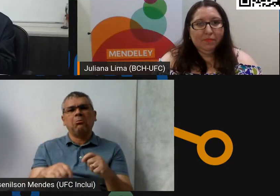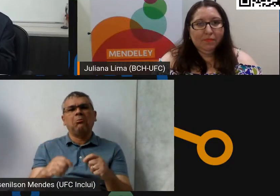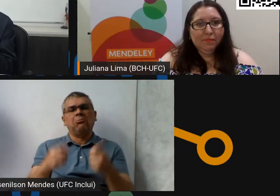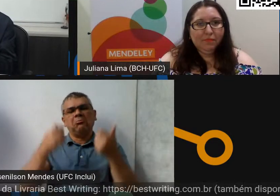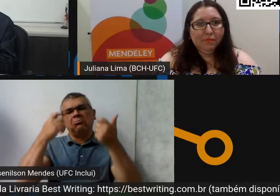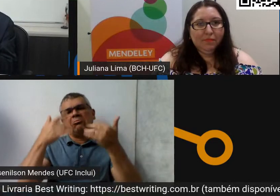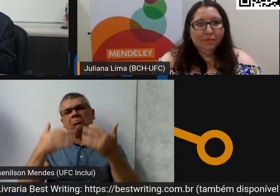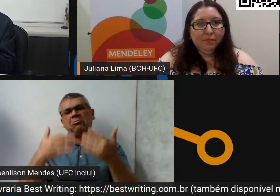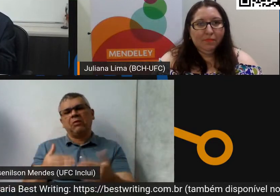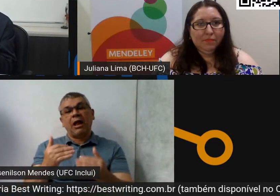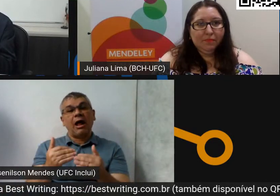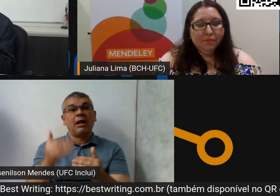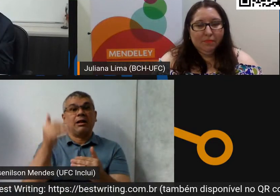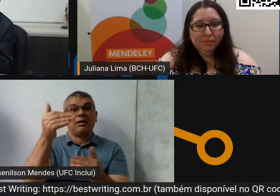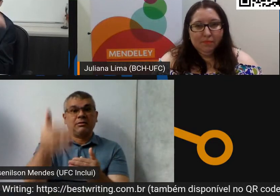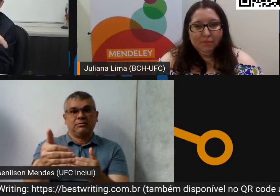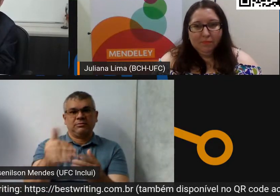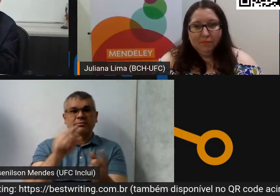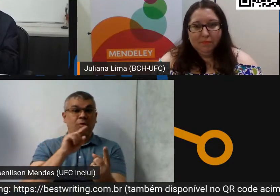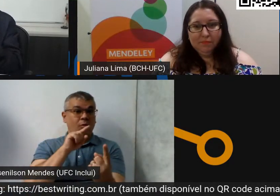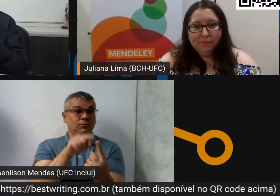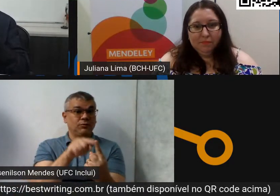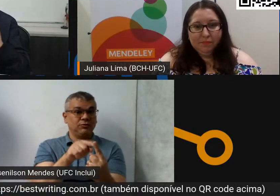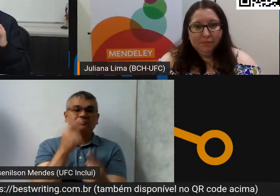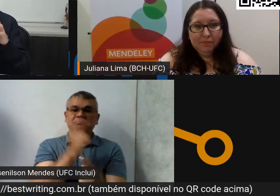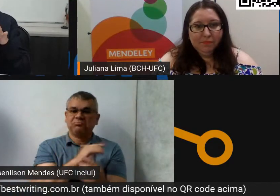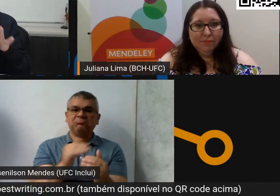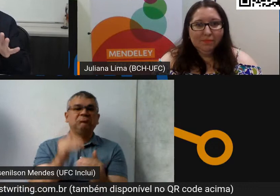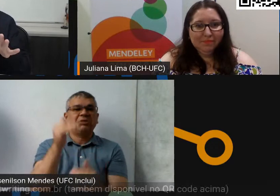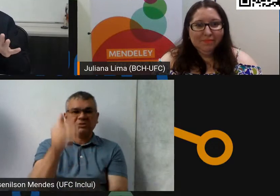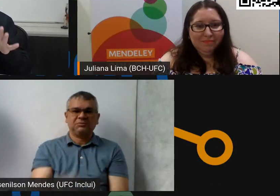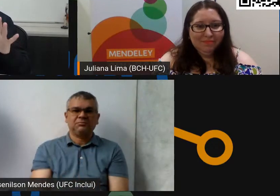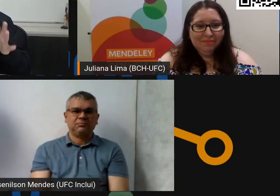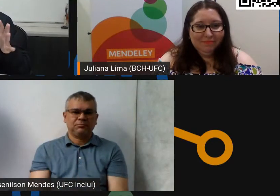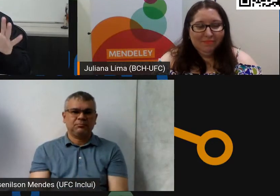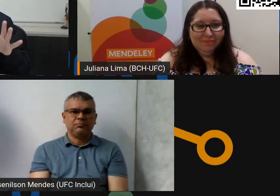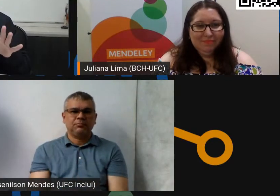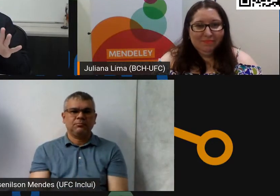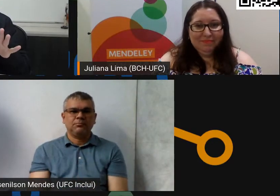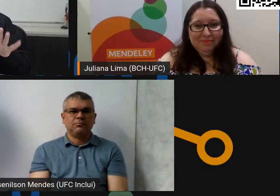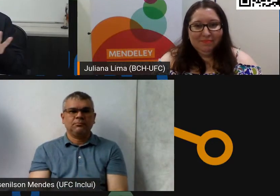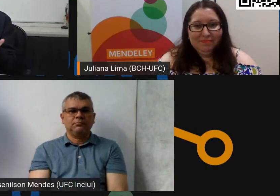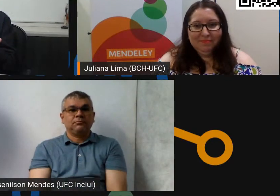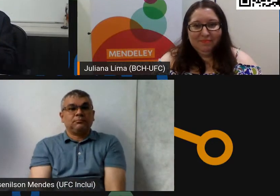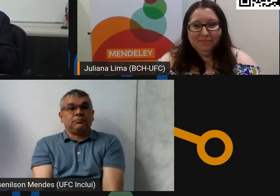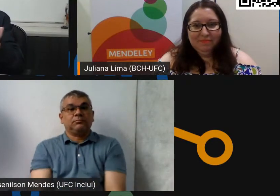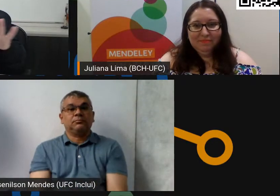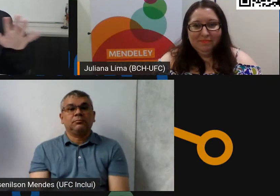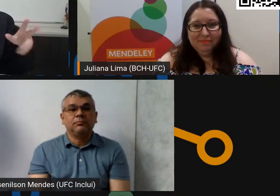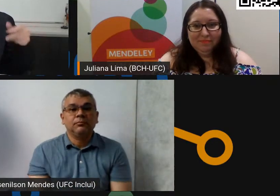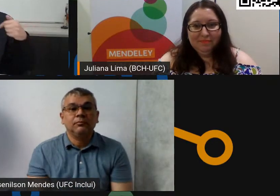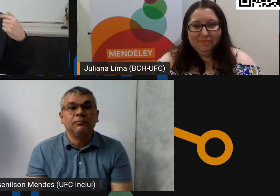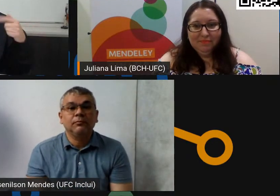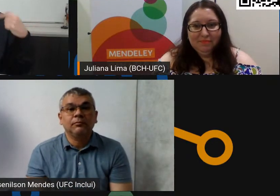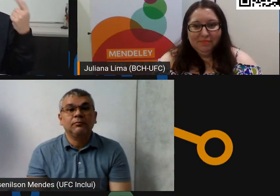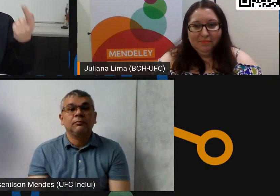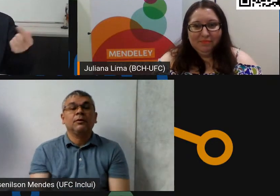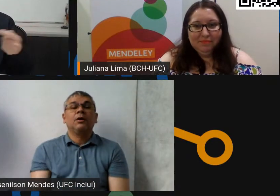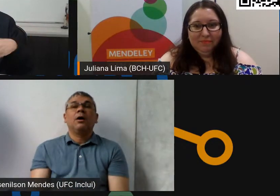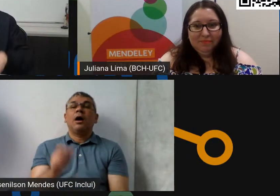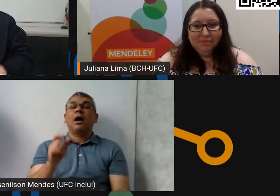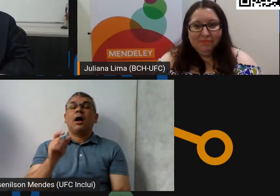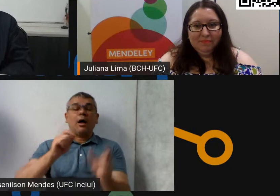processo, o nome daquele processo pode virar uma palavra-chave. O objetivo de escolher palavra-chave é fazer com que mais pessoas